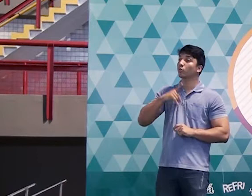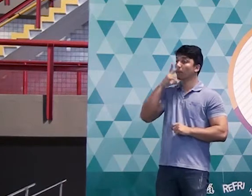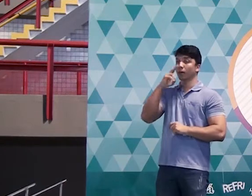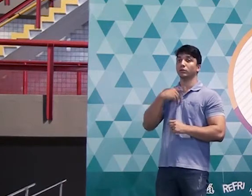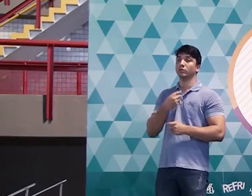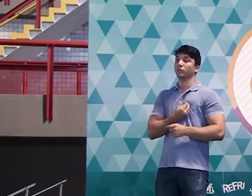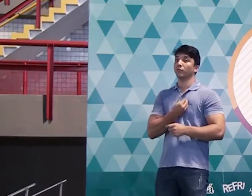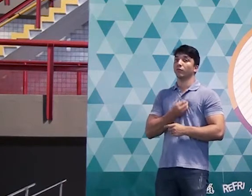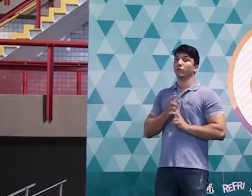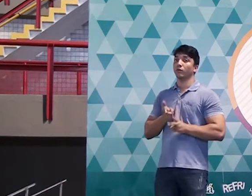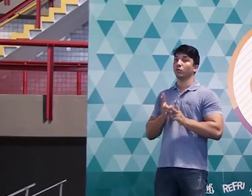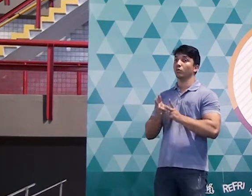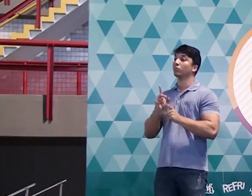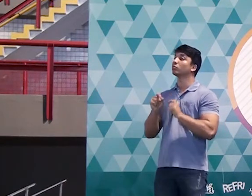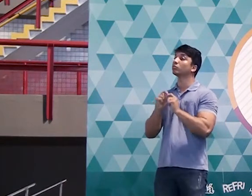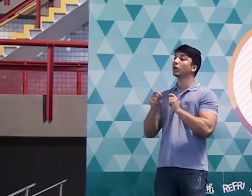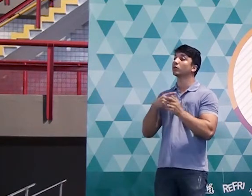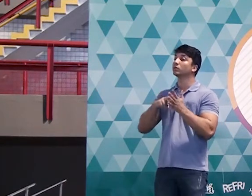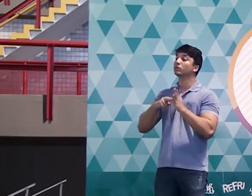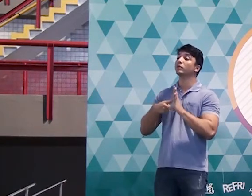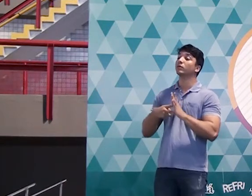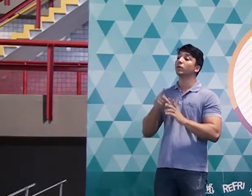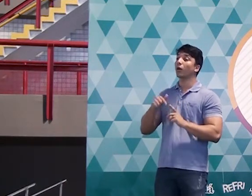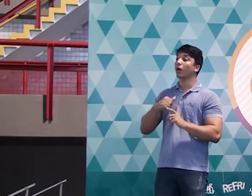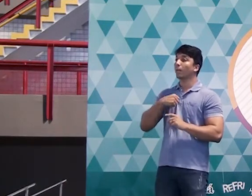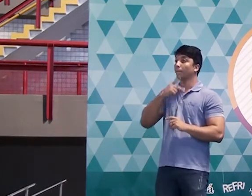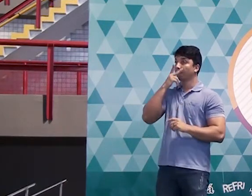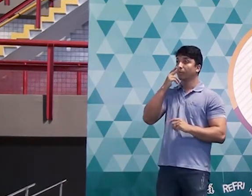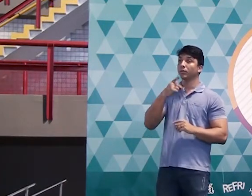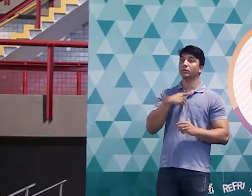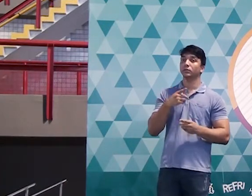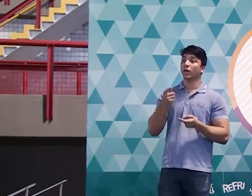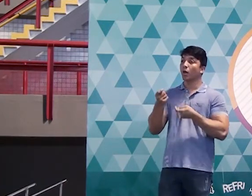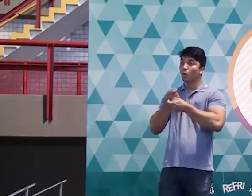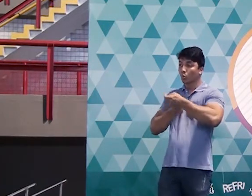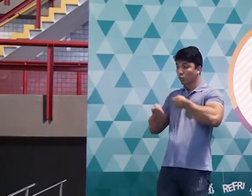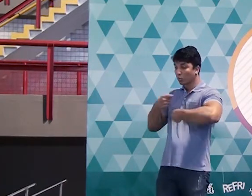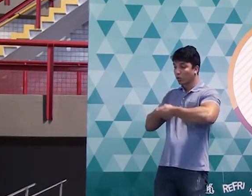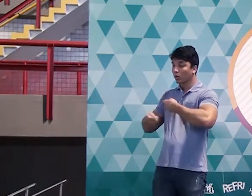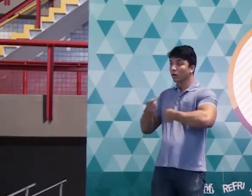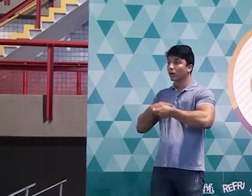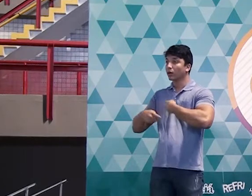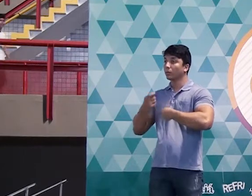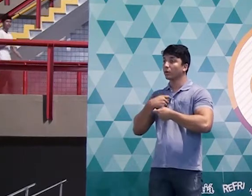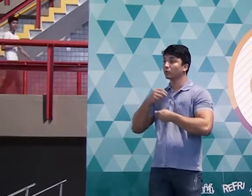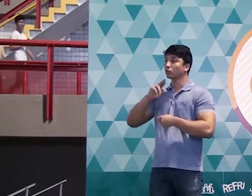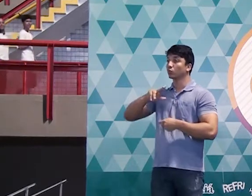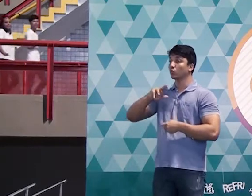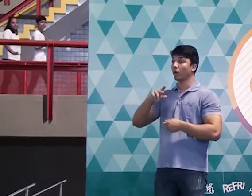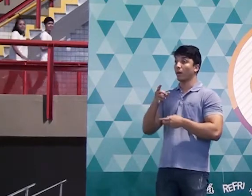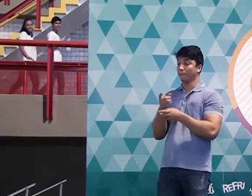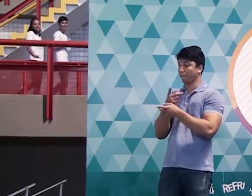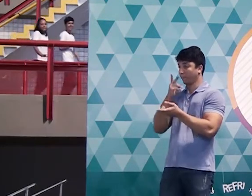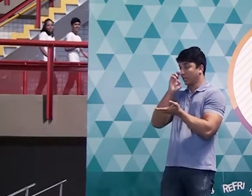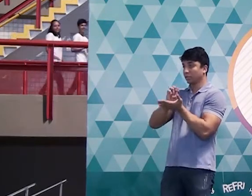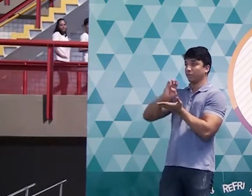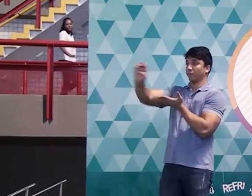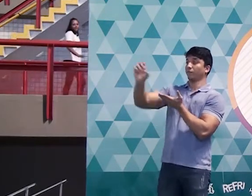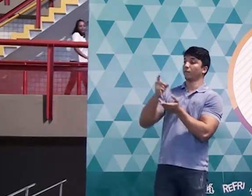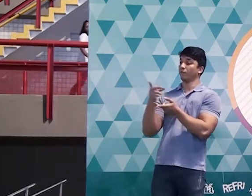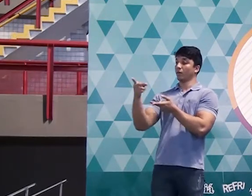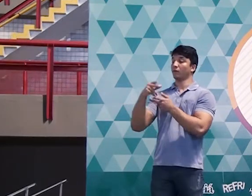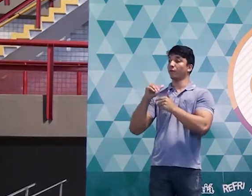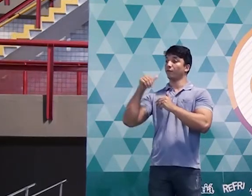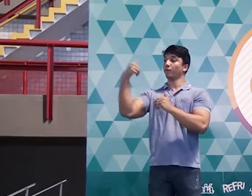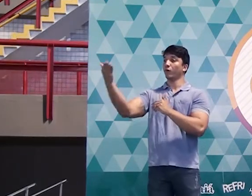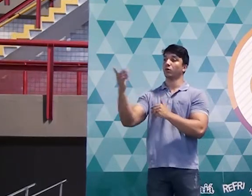subsistência, que é quando você cria uma unidade de economia que não gera mercado externo. A gente tem